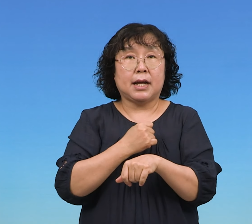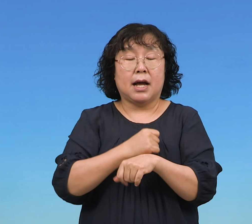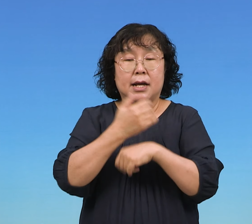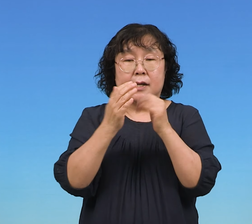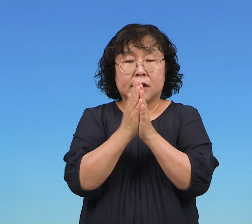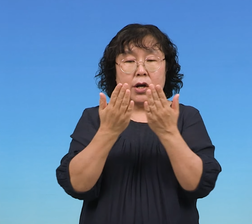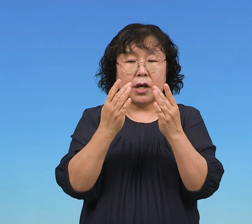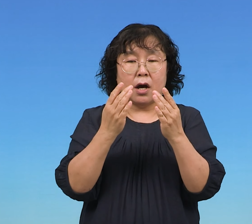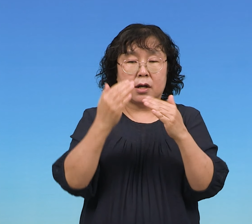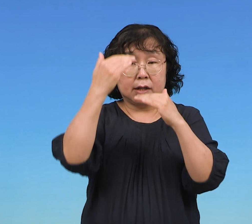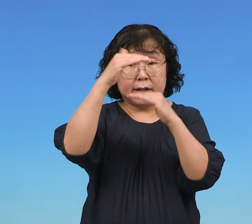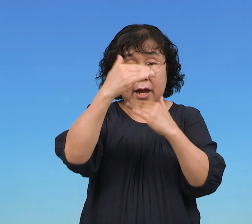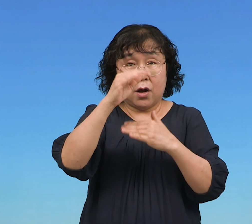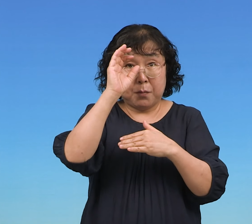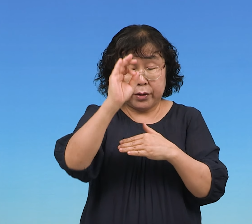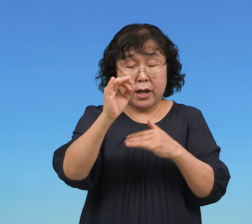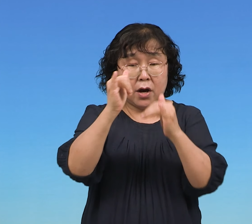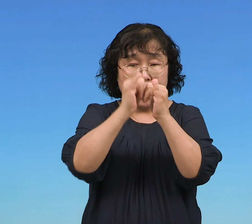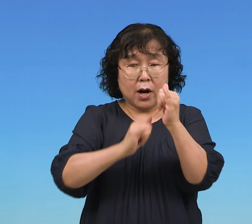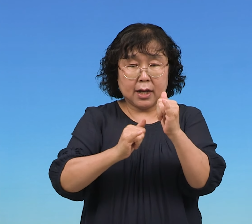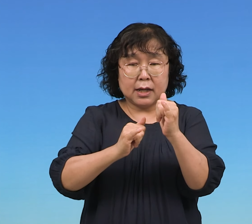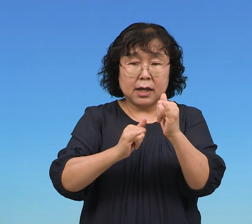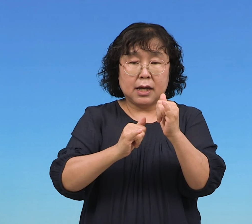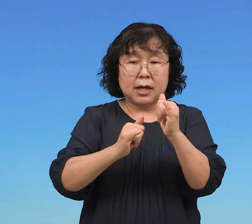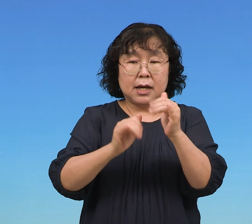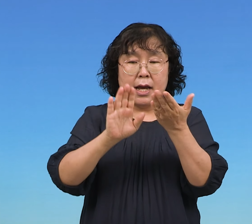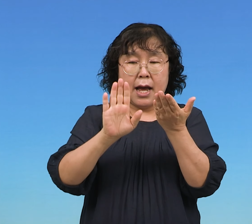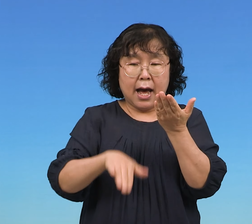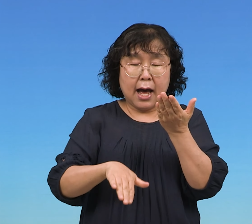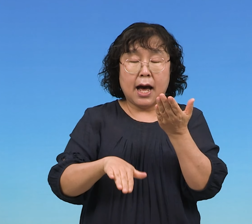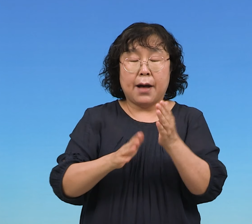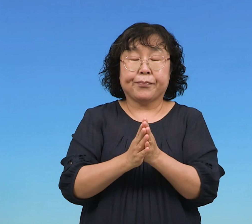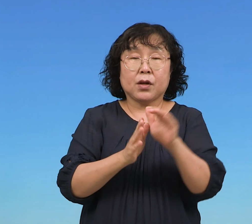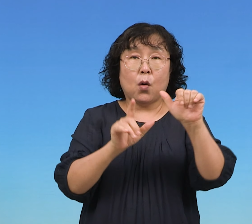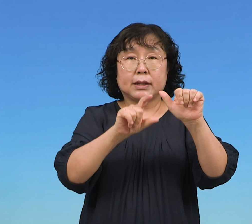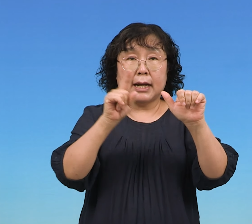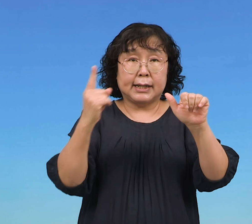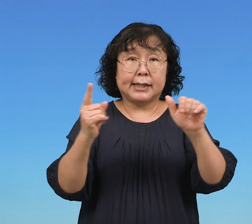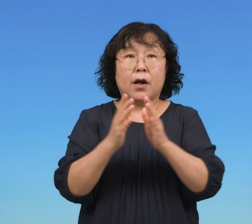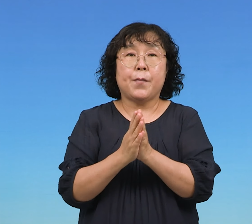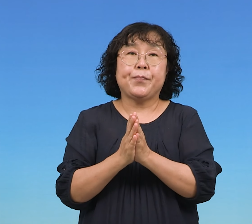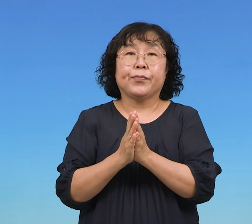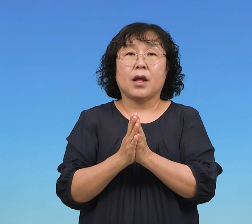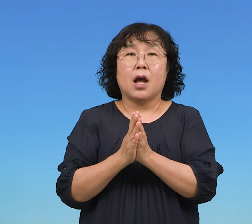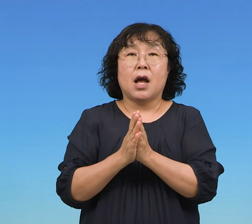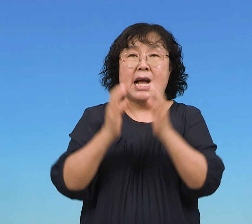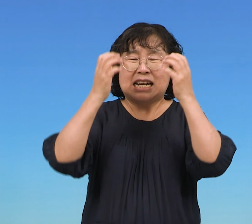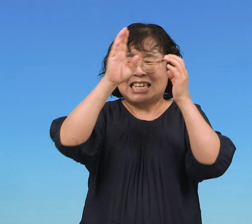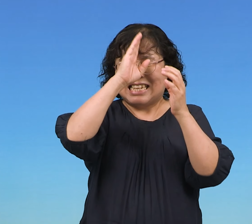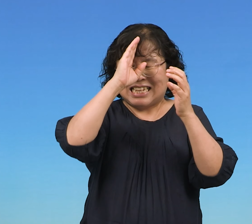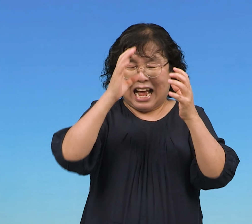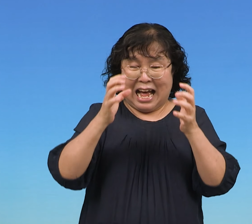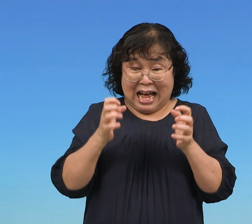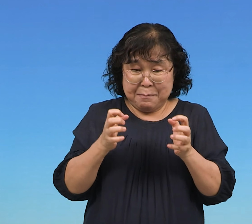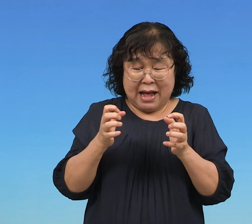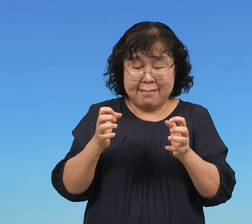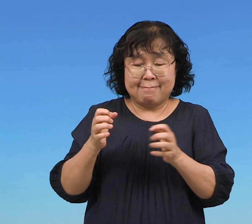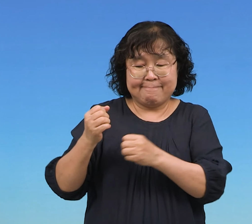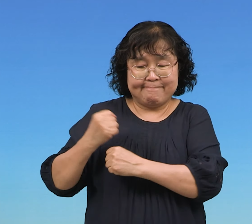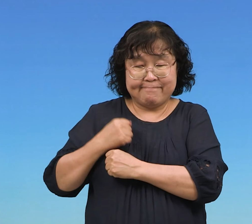오늘 본문의 상황 여러분 다 아시지 않습니까? 열왕기하 5장 1절입니다. 아람 왕의 군대 장관 나아만은 그의 주인 앞에서